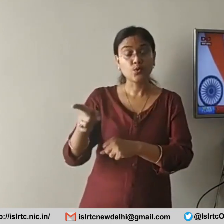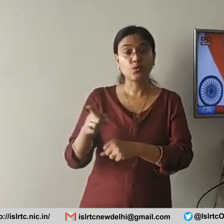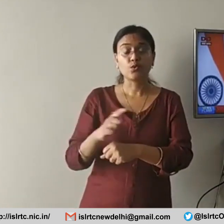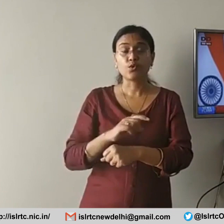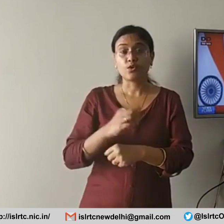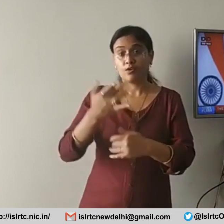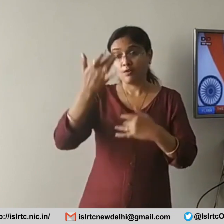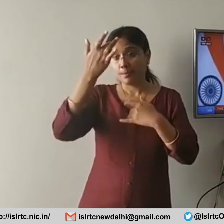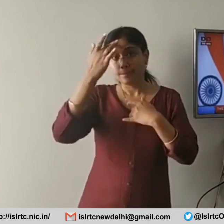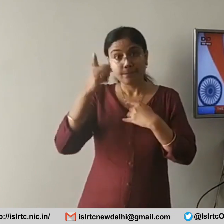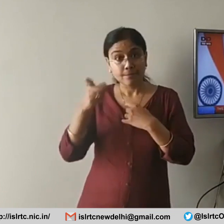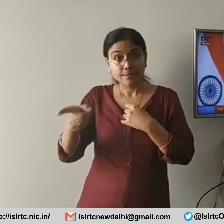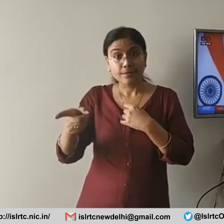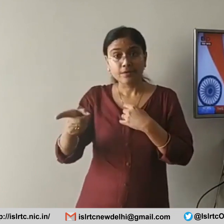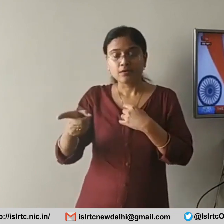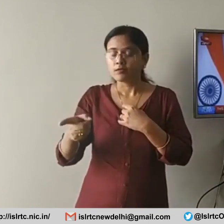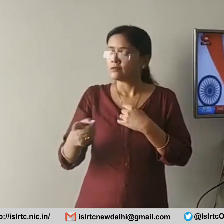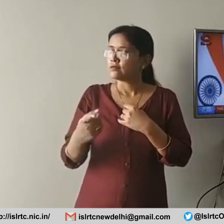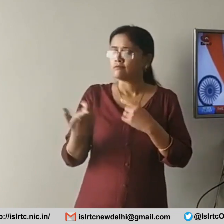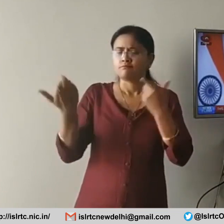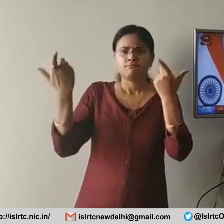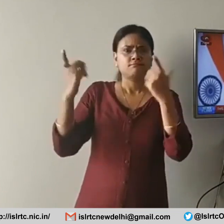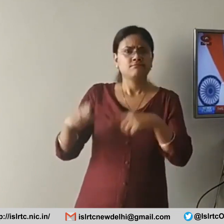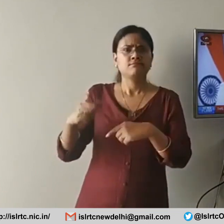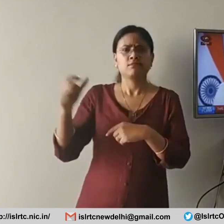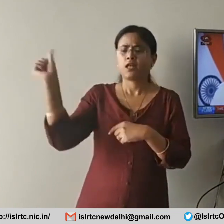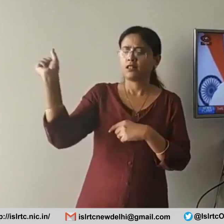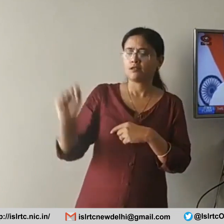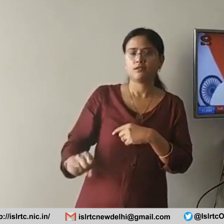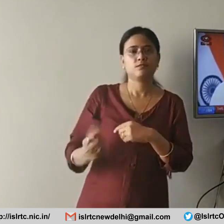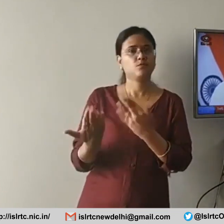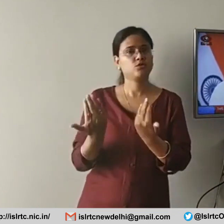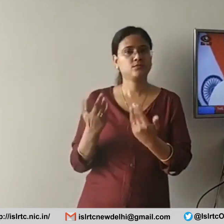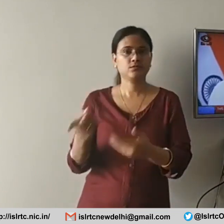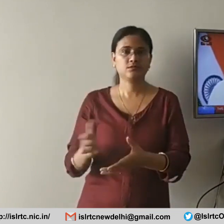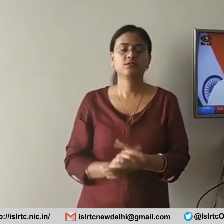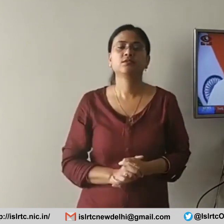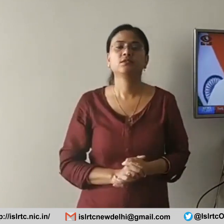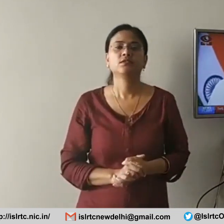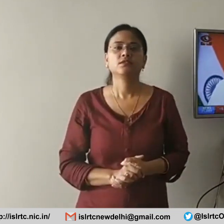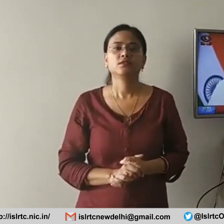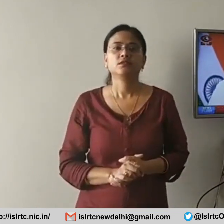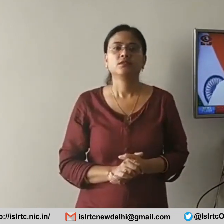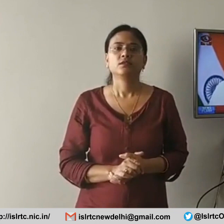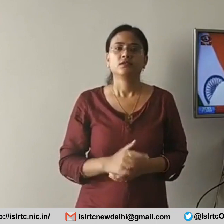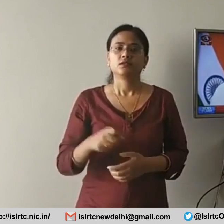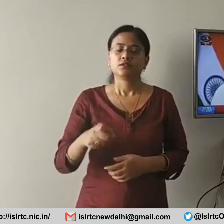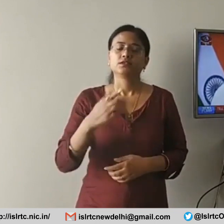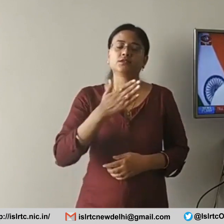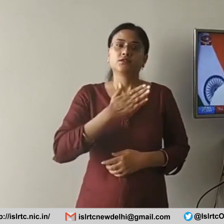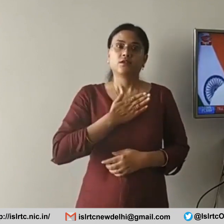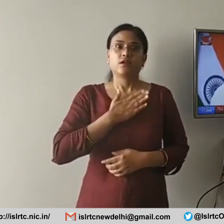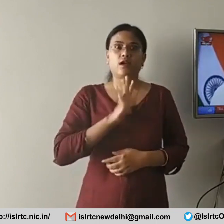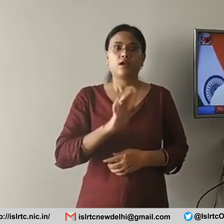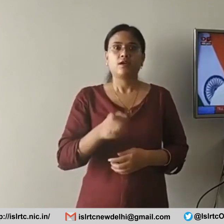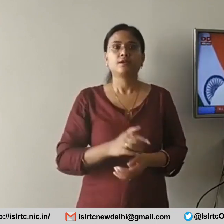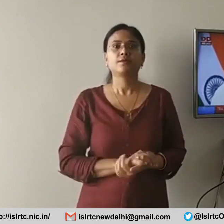को भी परास्त करके ही रखेंगे। इसी विश्वास के